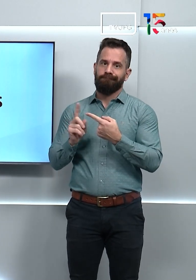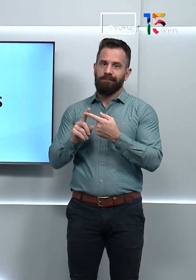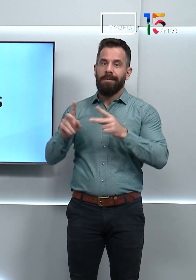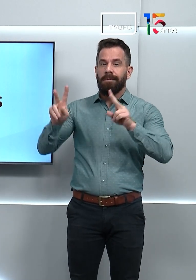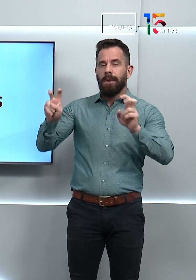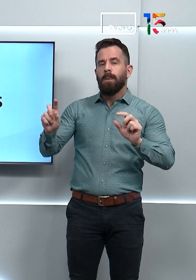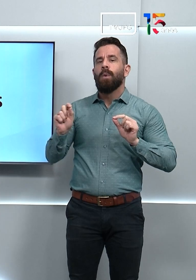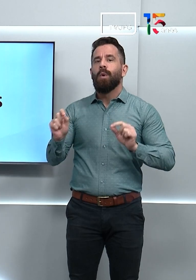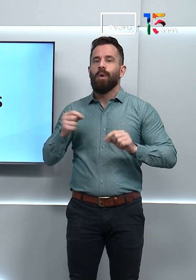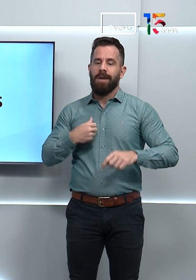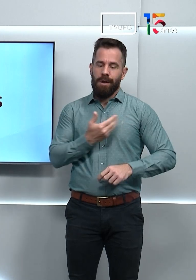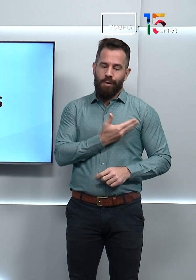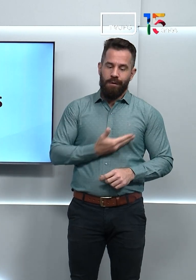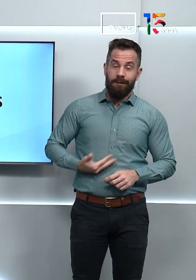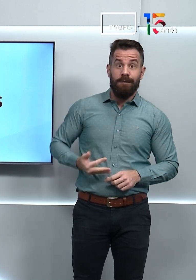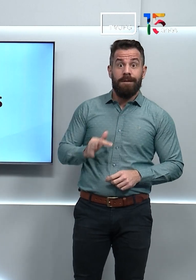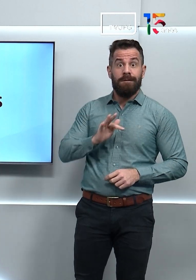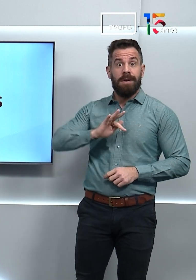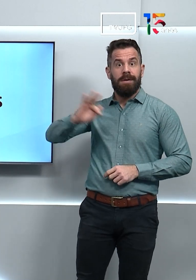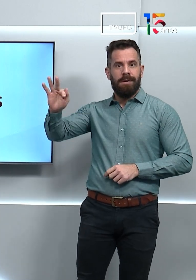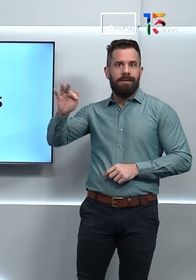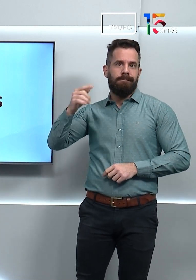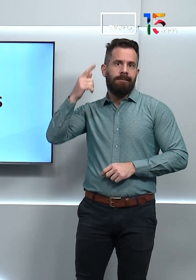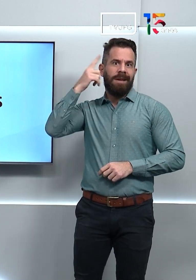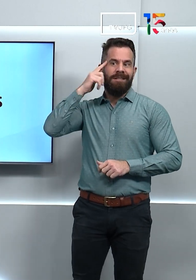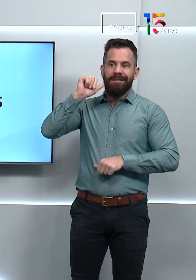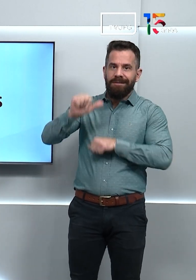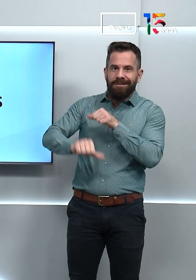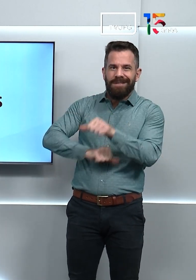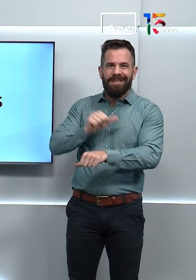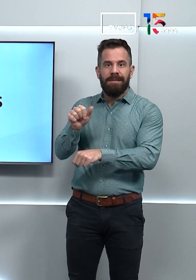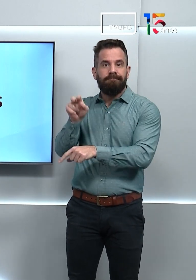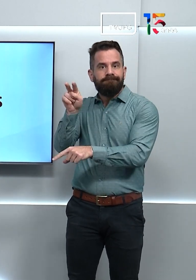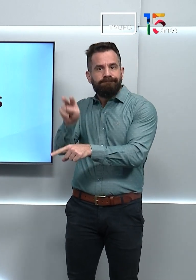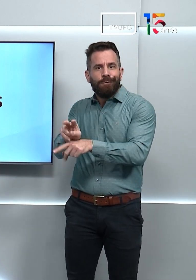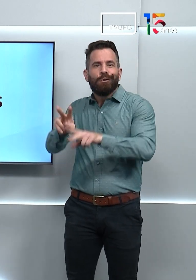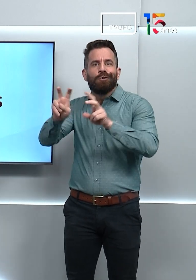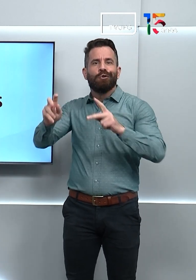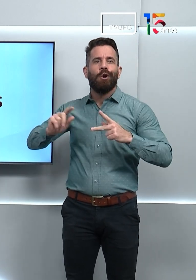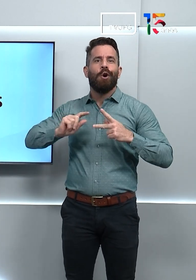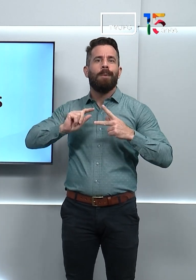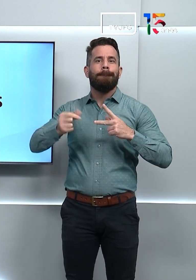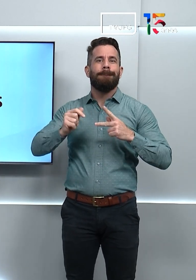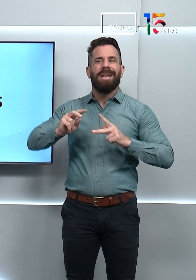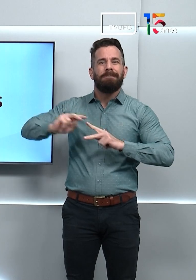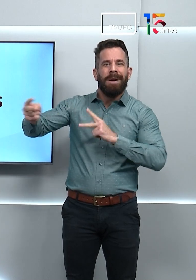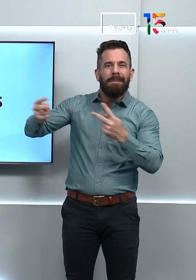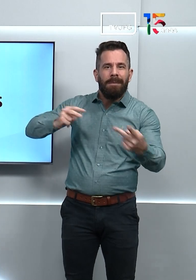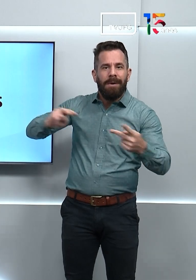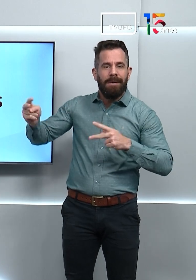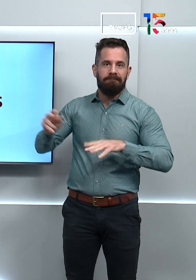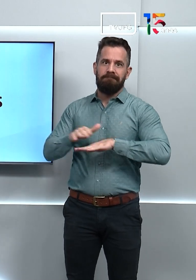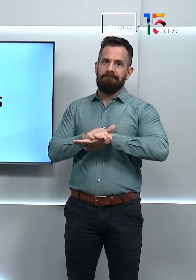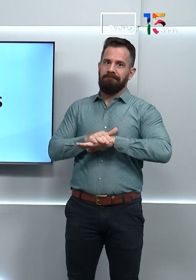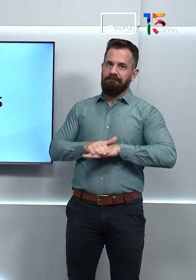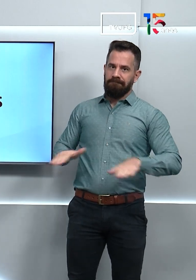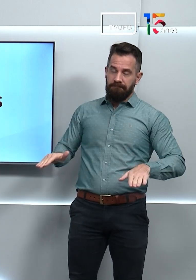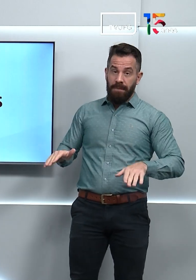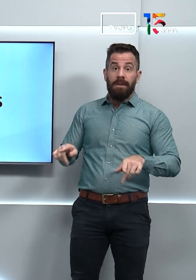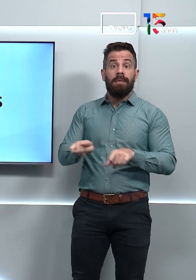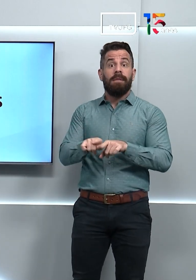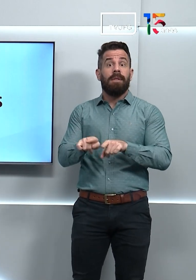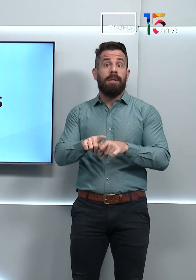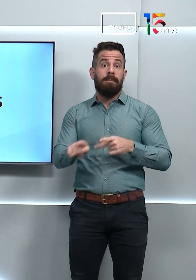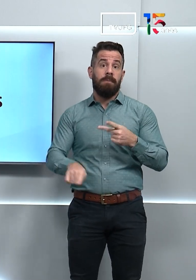está que o governo federal desistiu de alterar a fiscalização sobre movimentações do Pix. Além disso, a